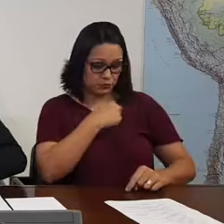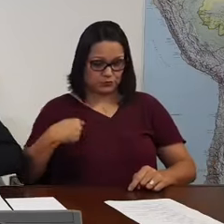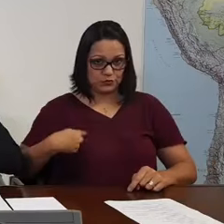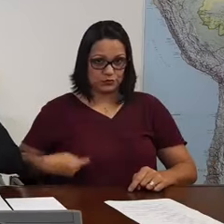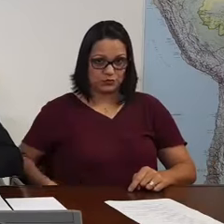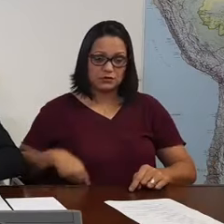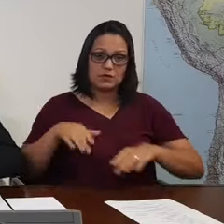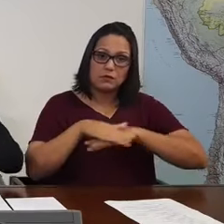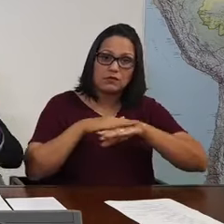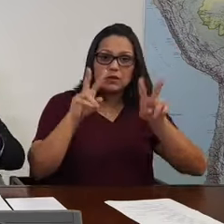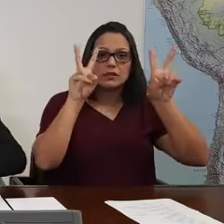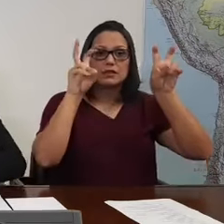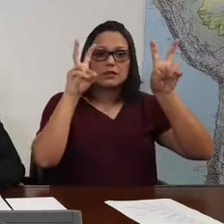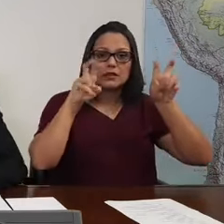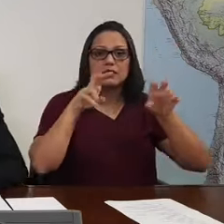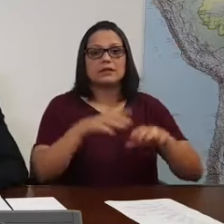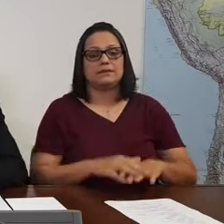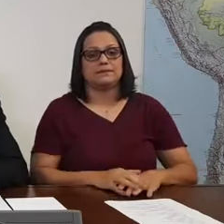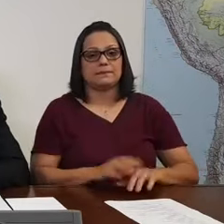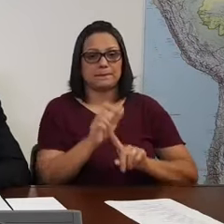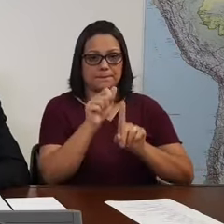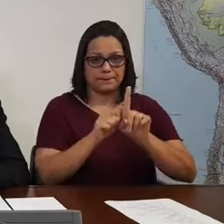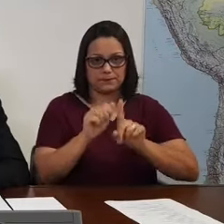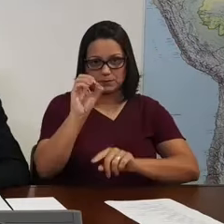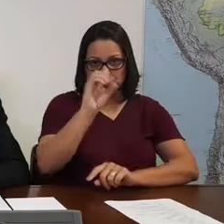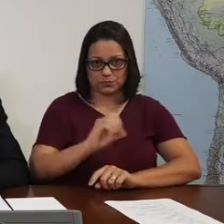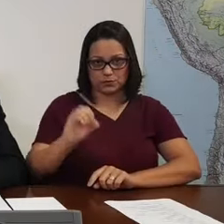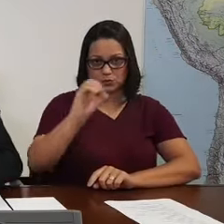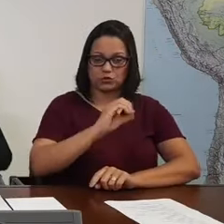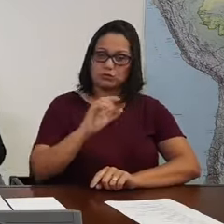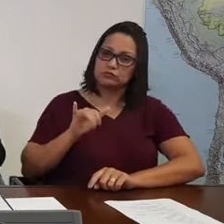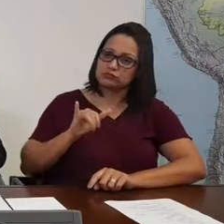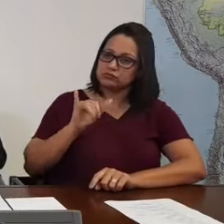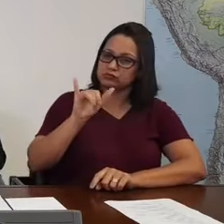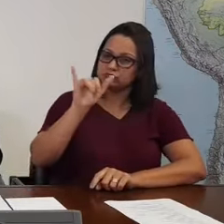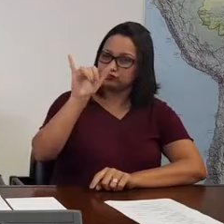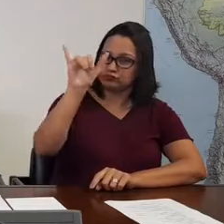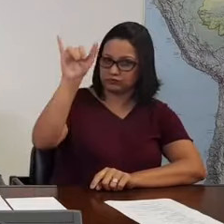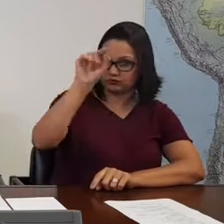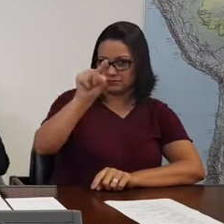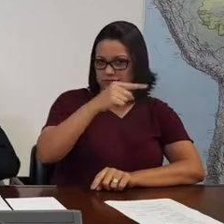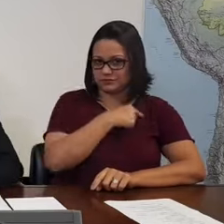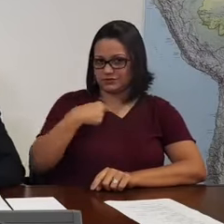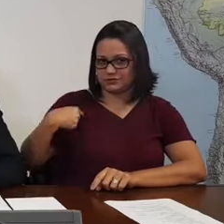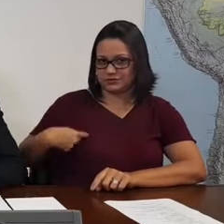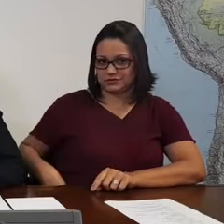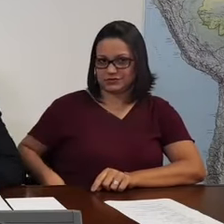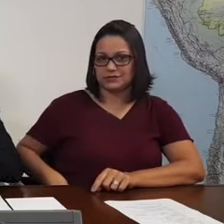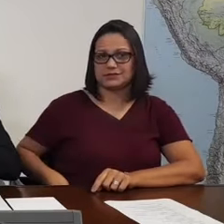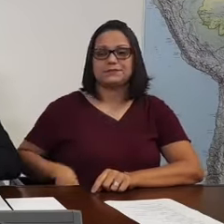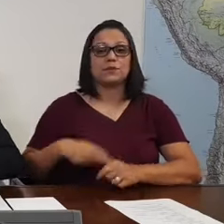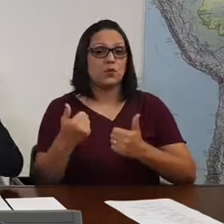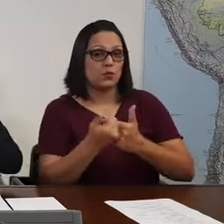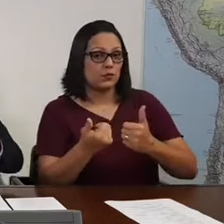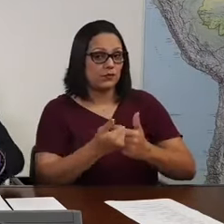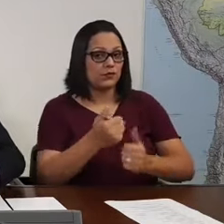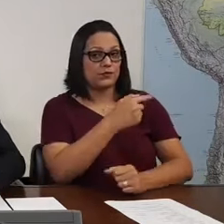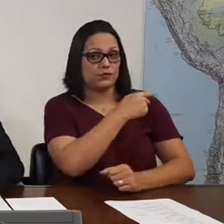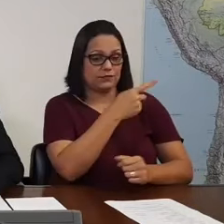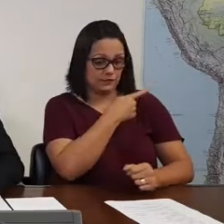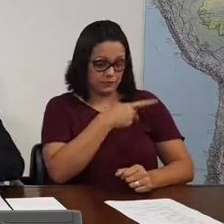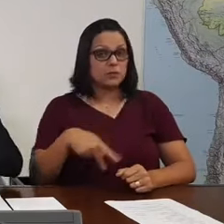conversando sobre a nossa ida no final de outubro para a China. O vice-presidente esteve há pouco tempo na China, também fazendo